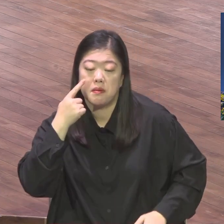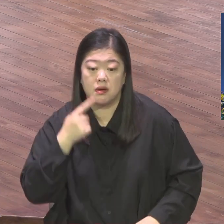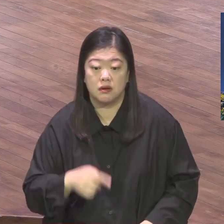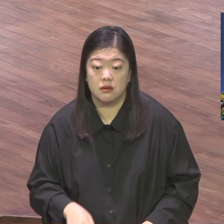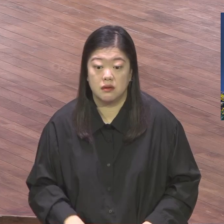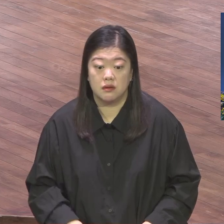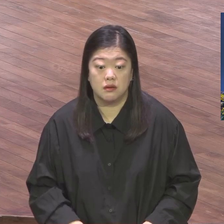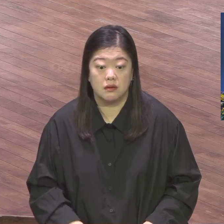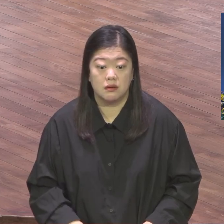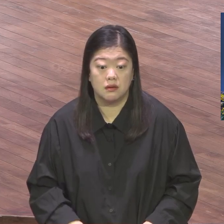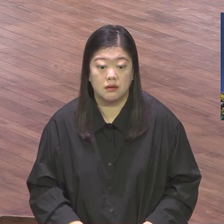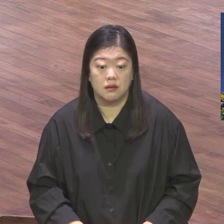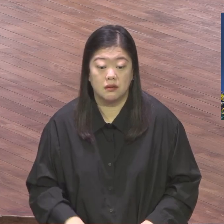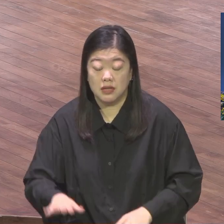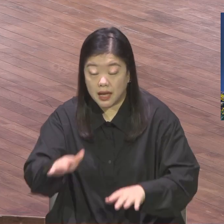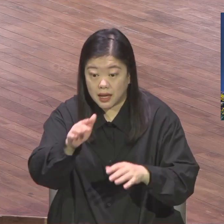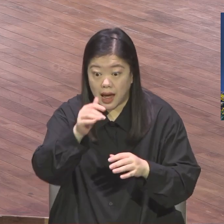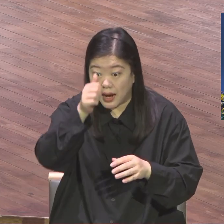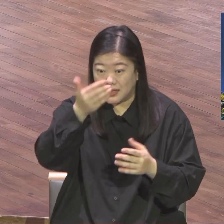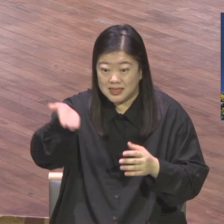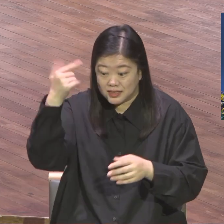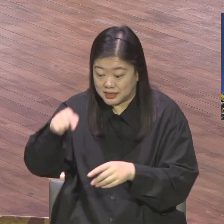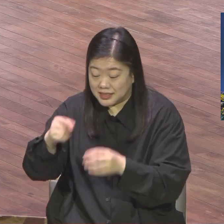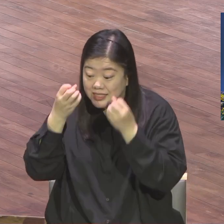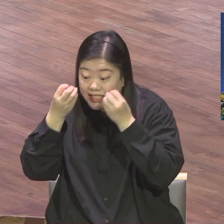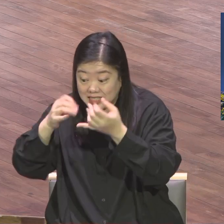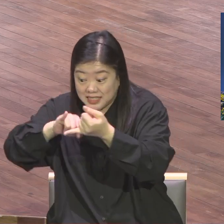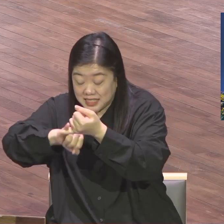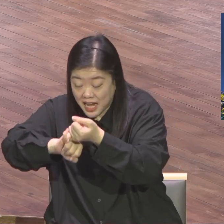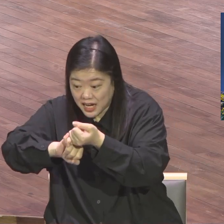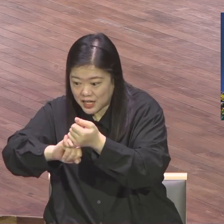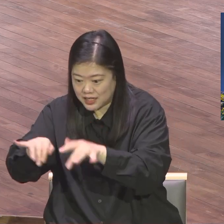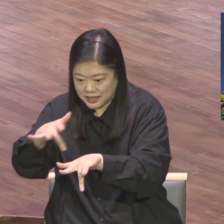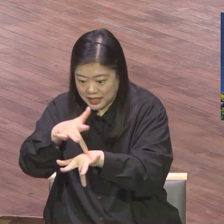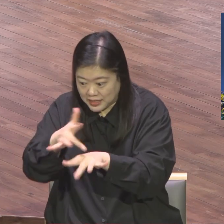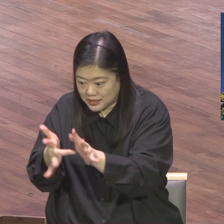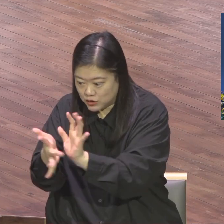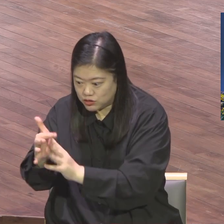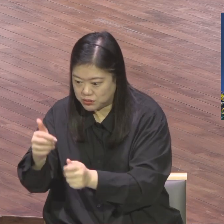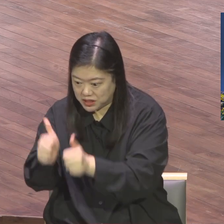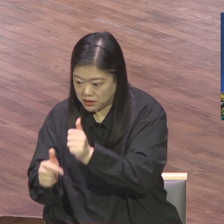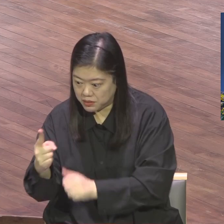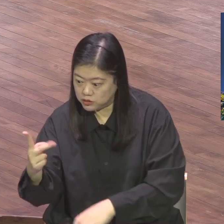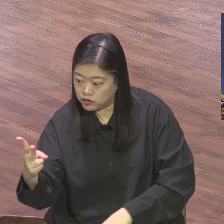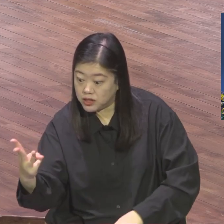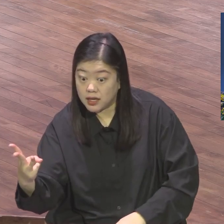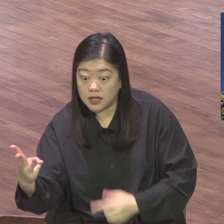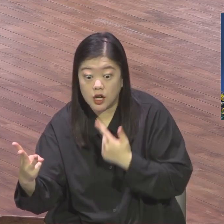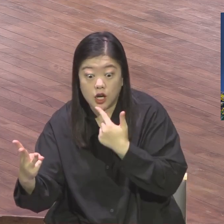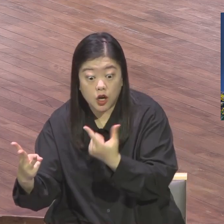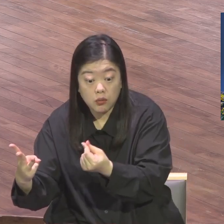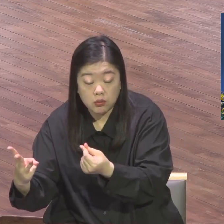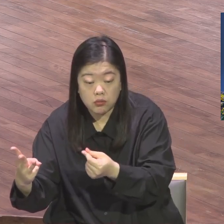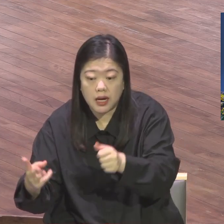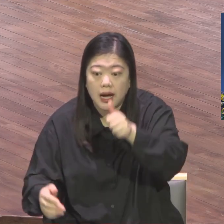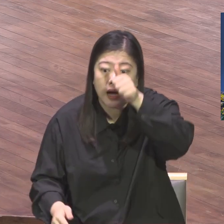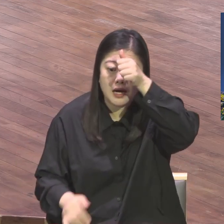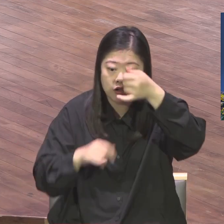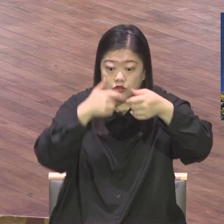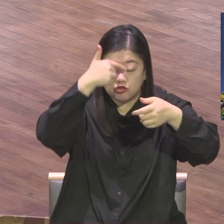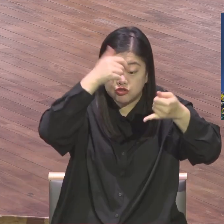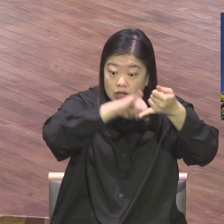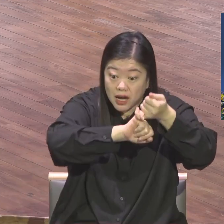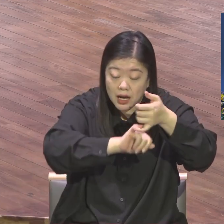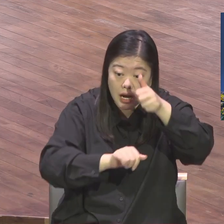동산에서 사단에게 당했던 이유가 똑같은 내용이 같은 내용입니다. 첫째